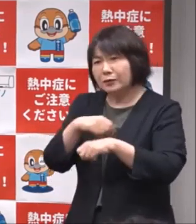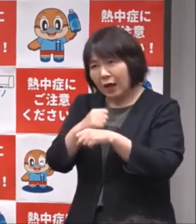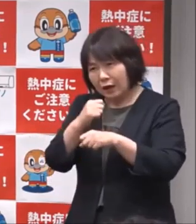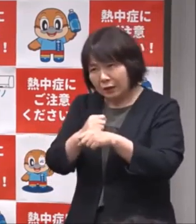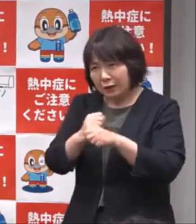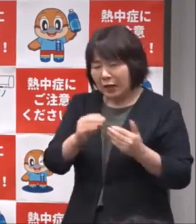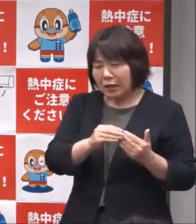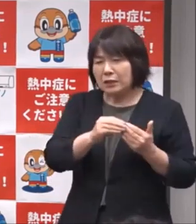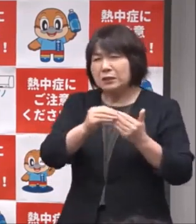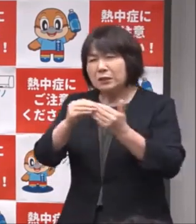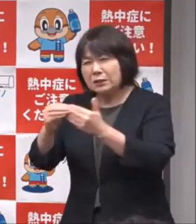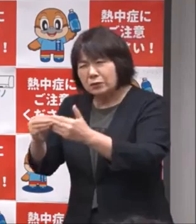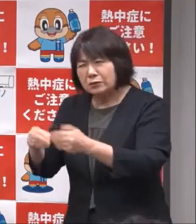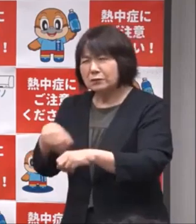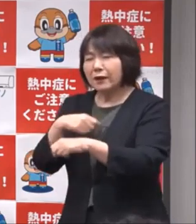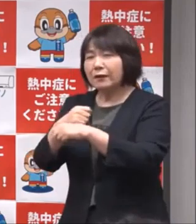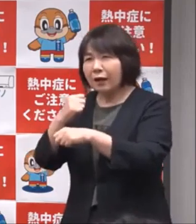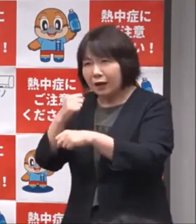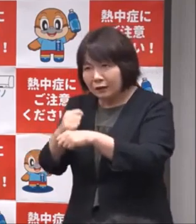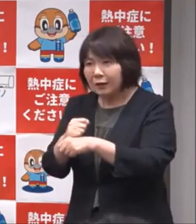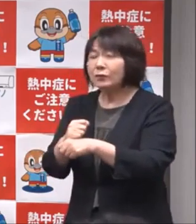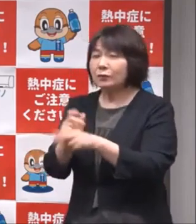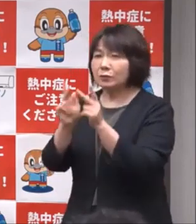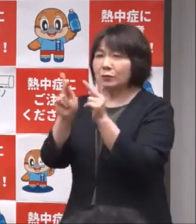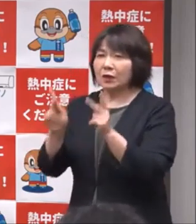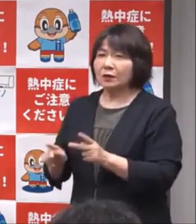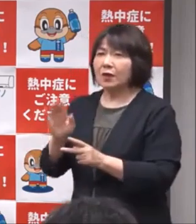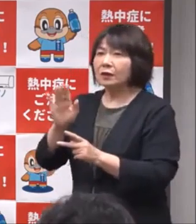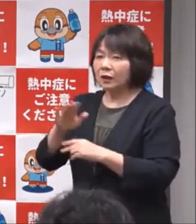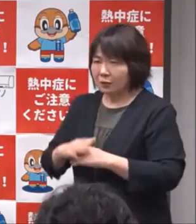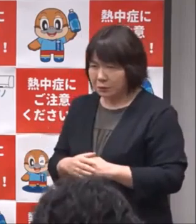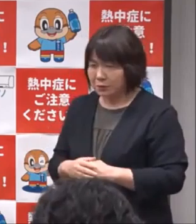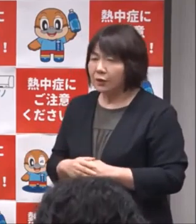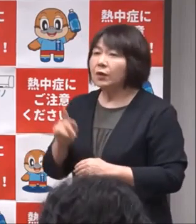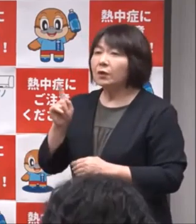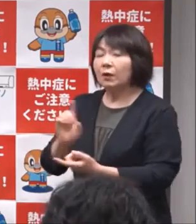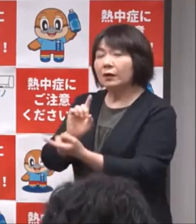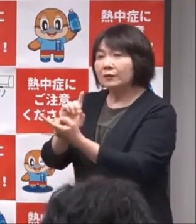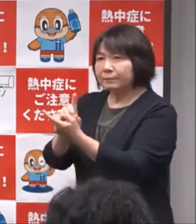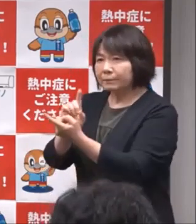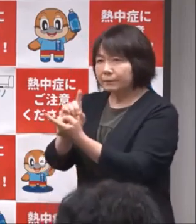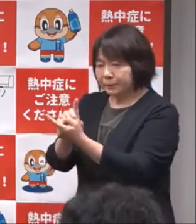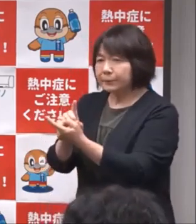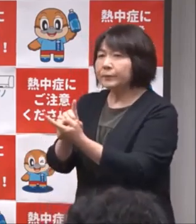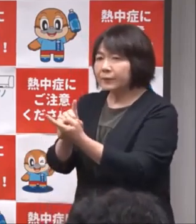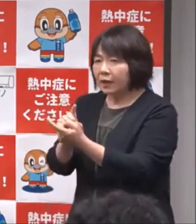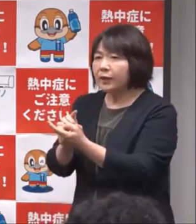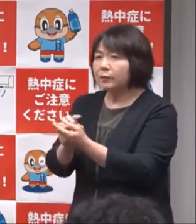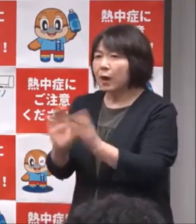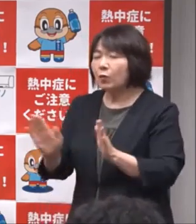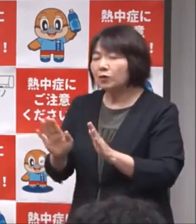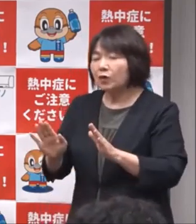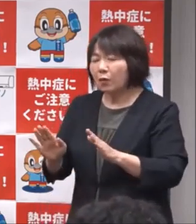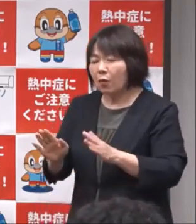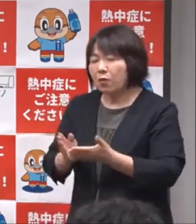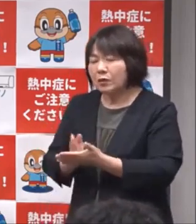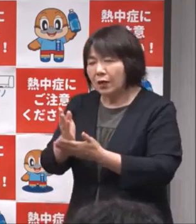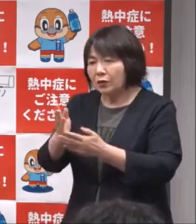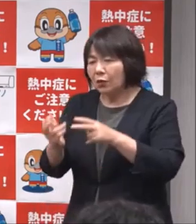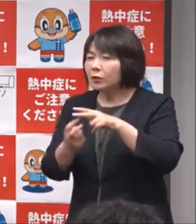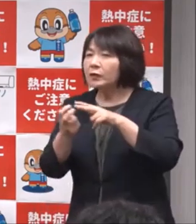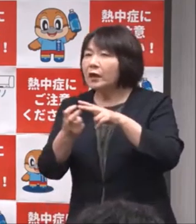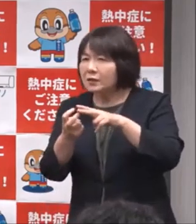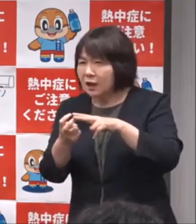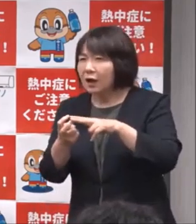ってなかなか簡単じゃないよねっていう、その実務的な課題をあのに対してあのそういったことを今検討している、非常に有効な手段